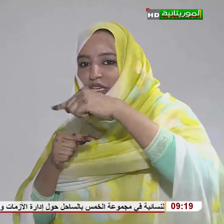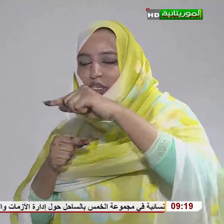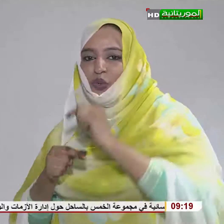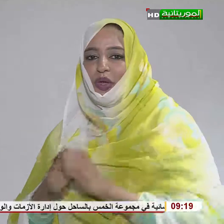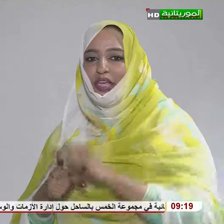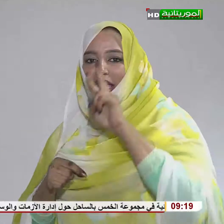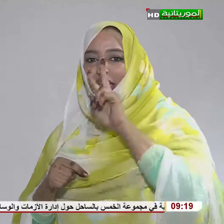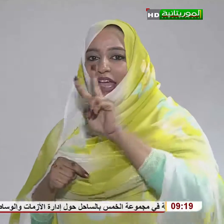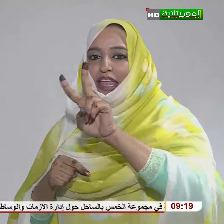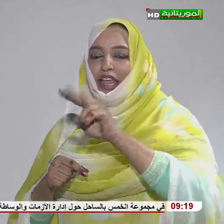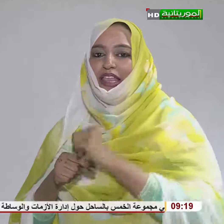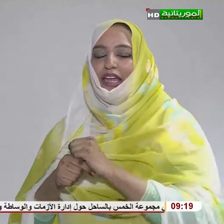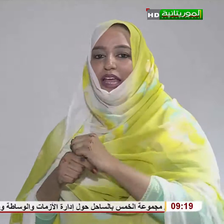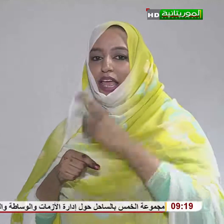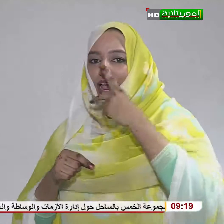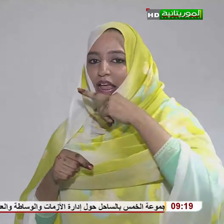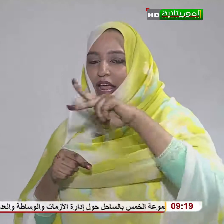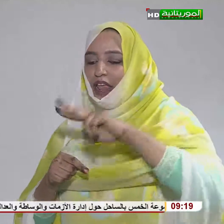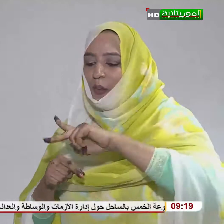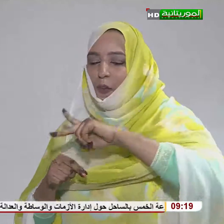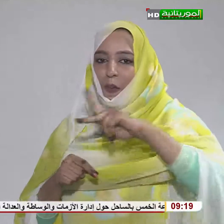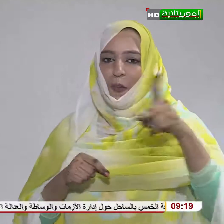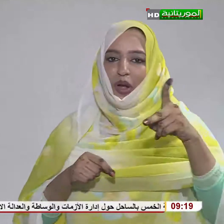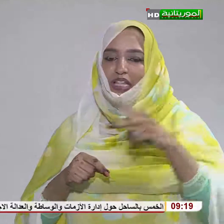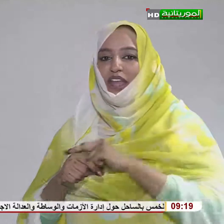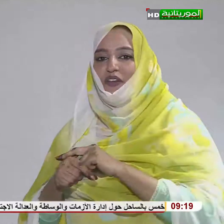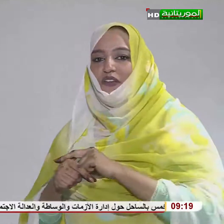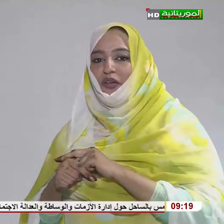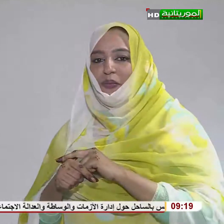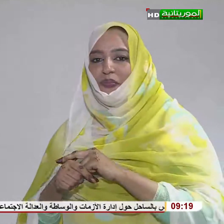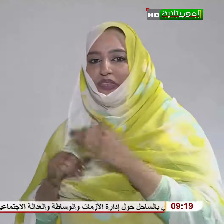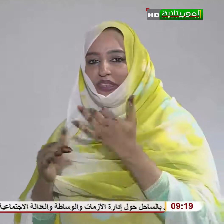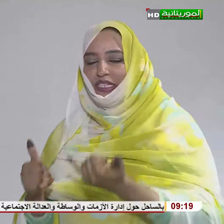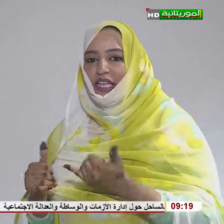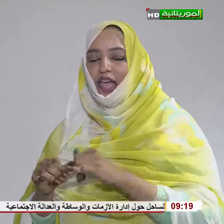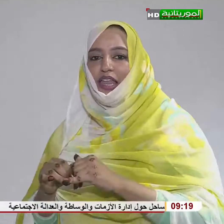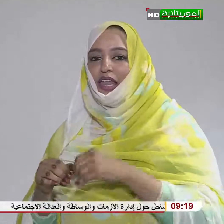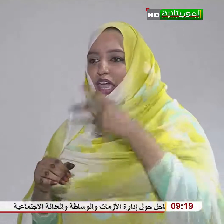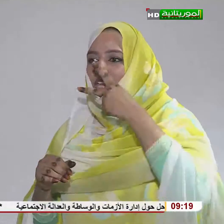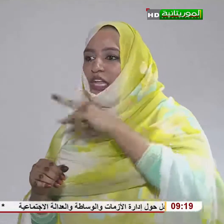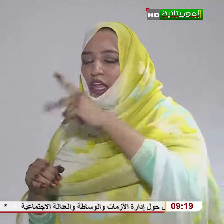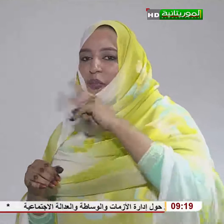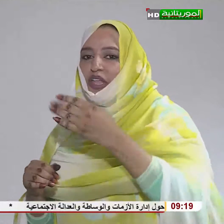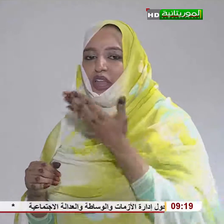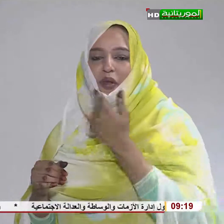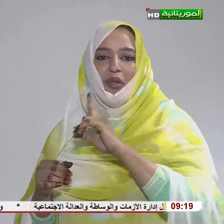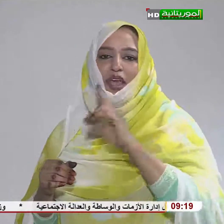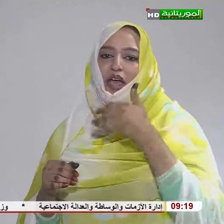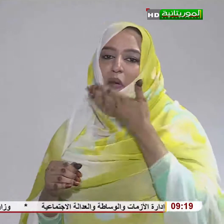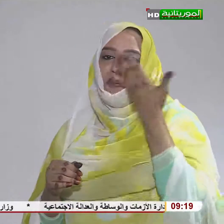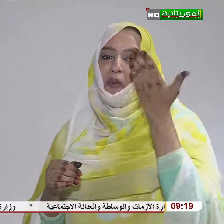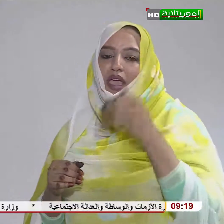الاجتماعي. ومن أسباب التوحد العديدة وجود العامل الوراثي والجيني وإصابة أحد أفراد